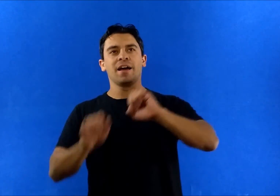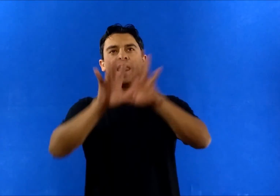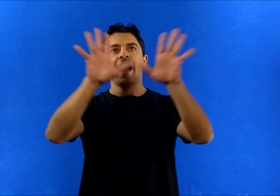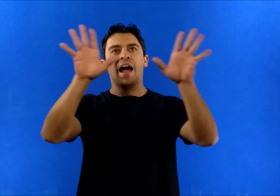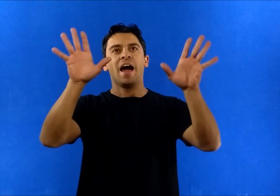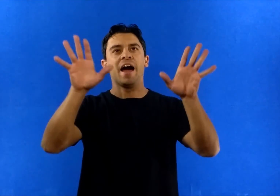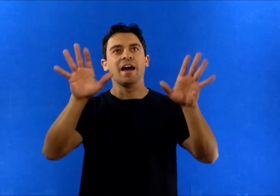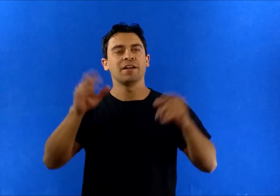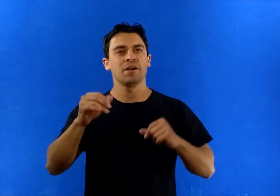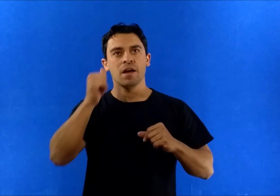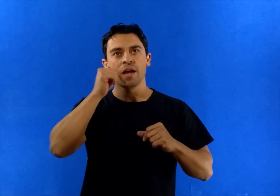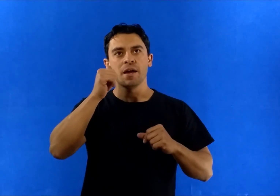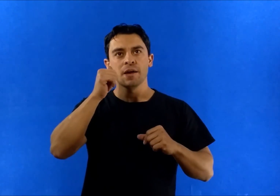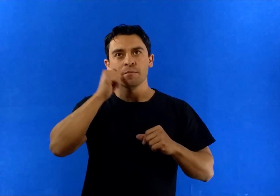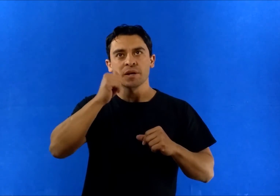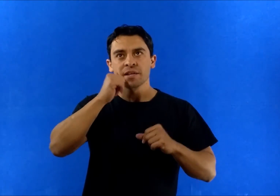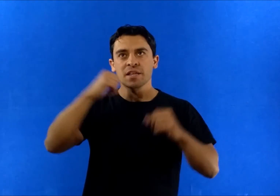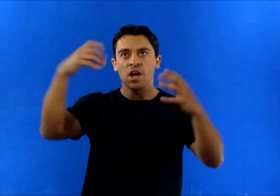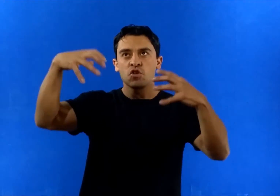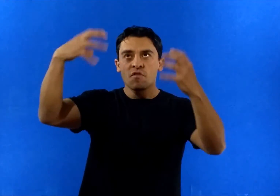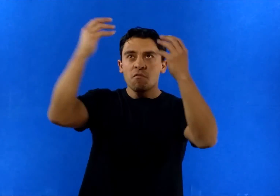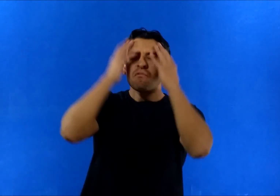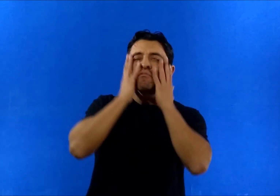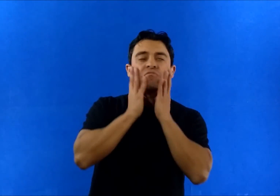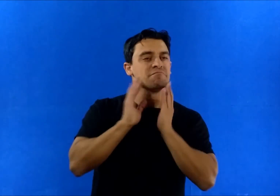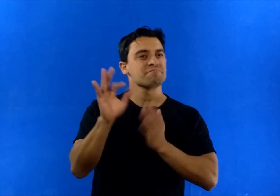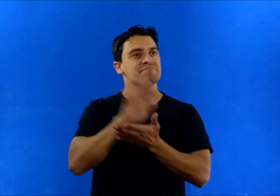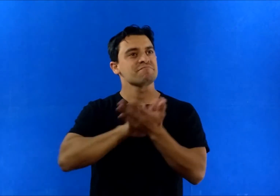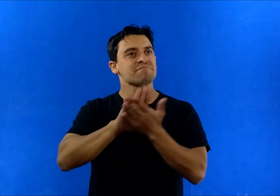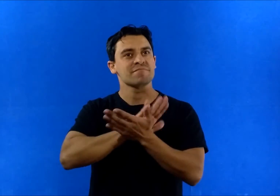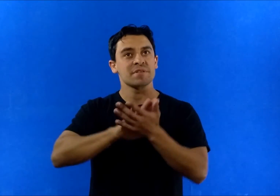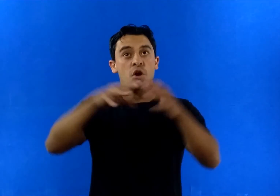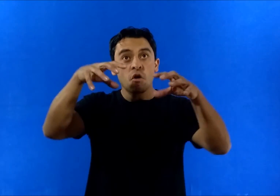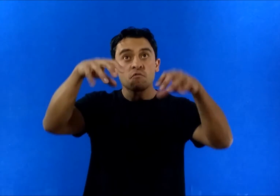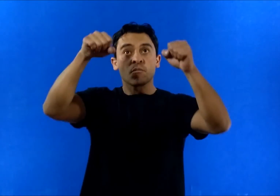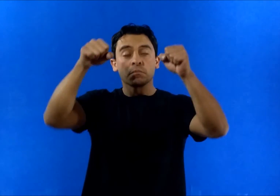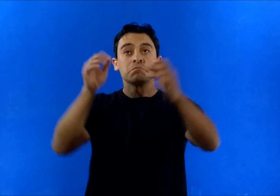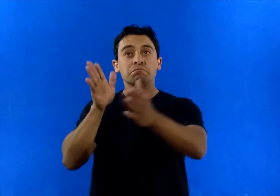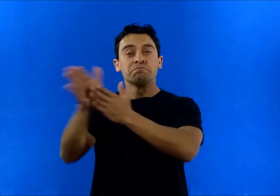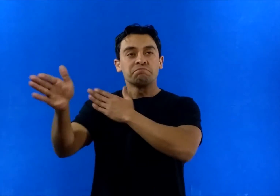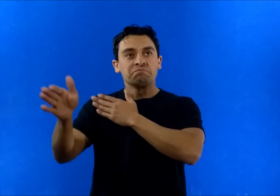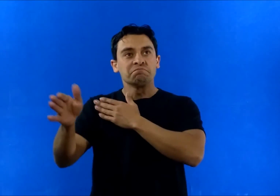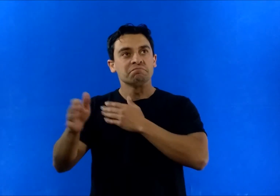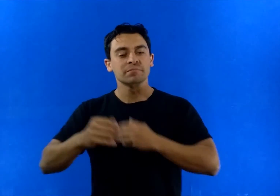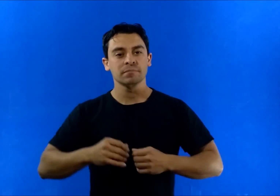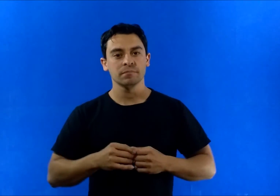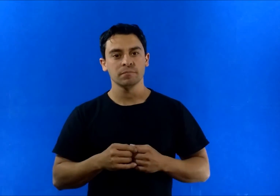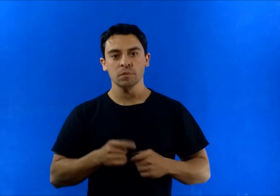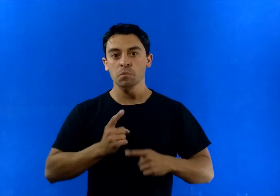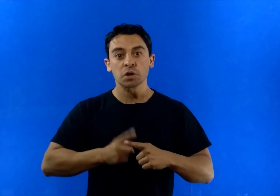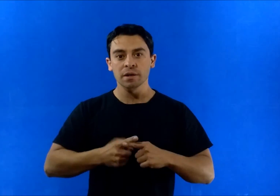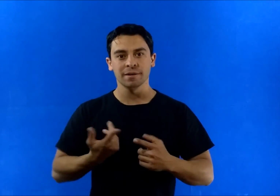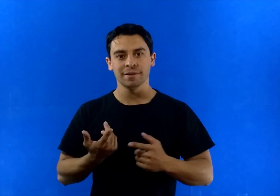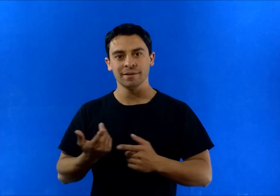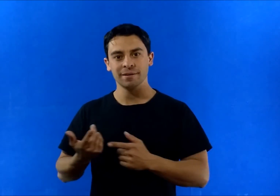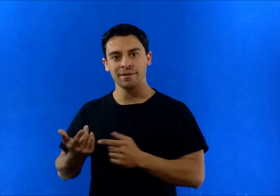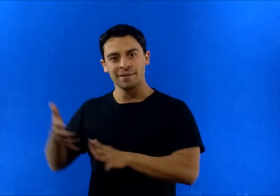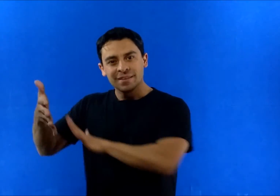Agora sim, consegue entender claramente. A menina, ela não se molhou, porque quando a chuva parou, ela saiu. Por